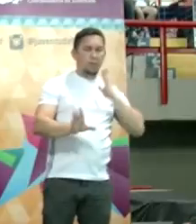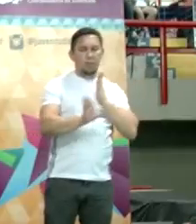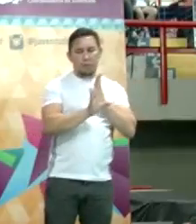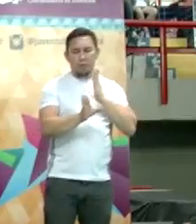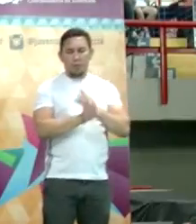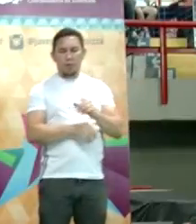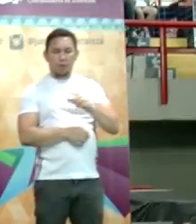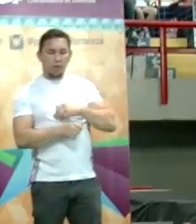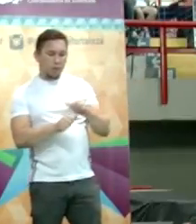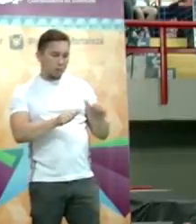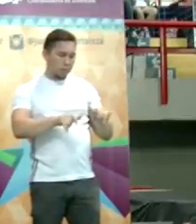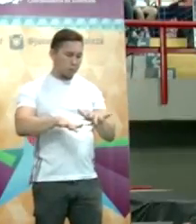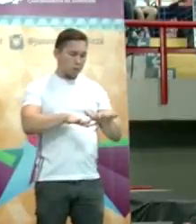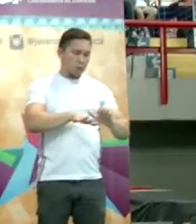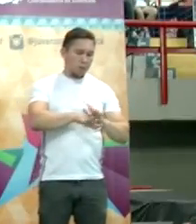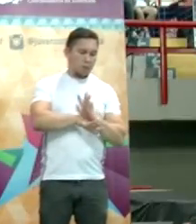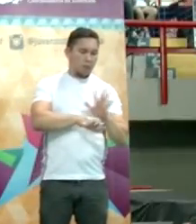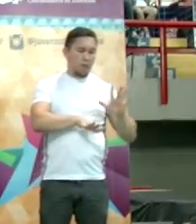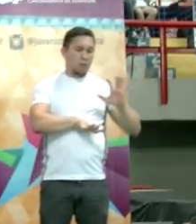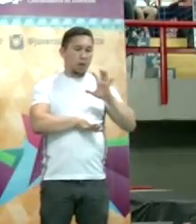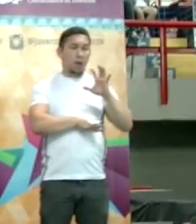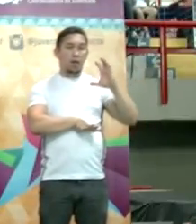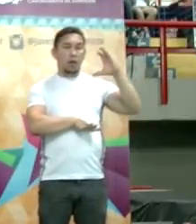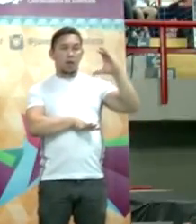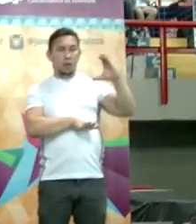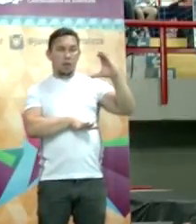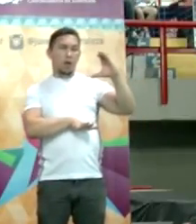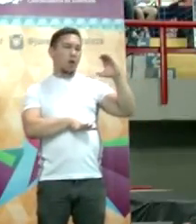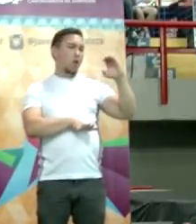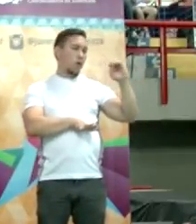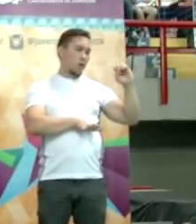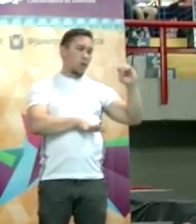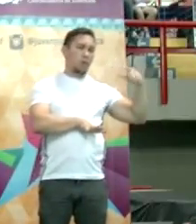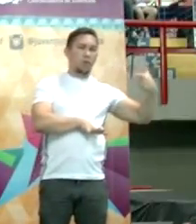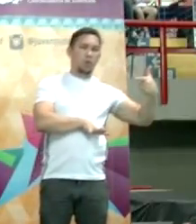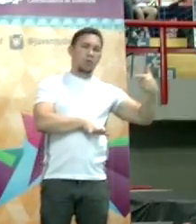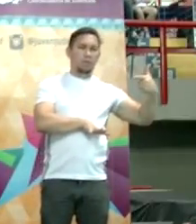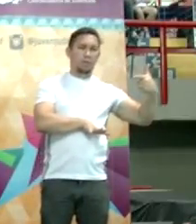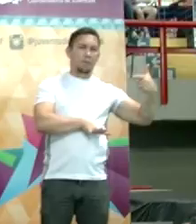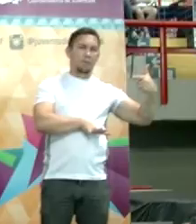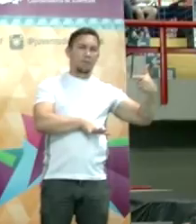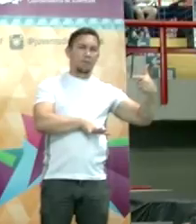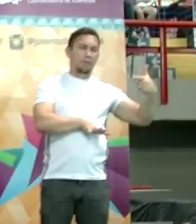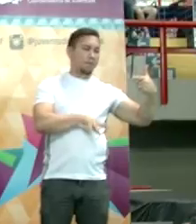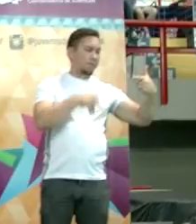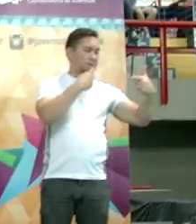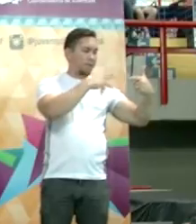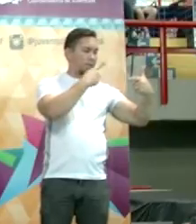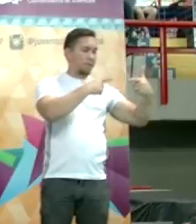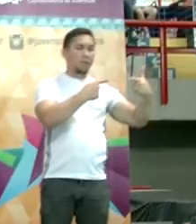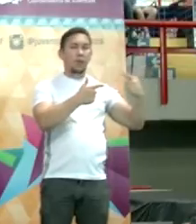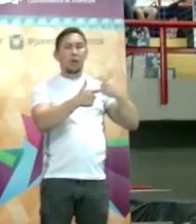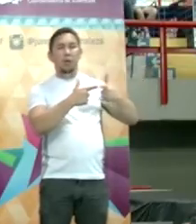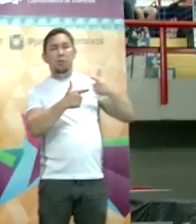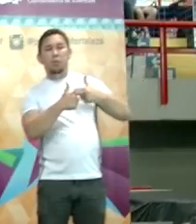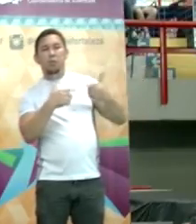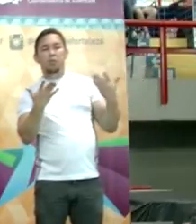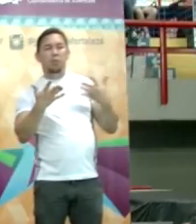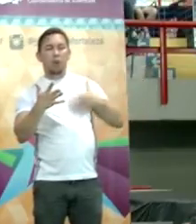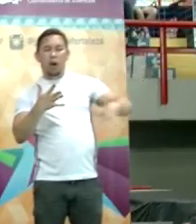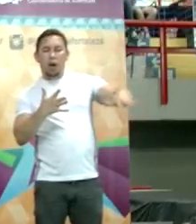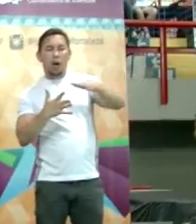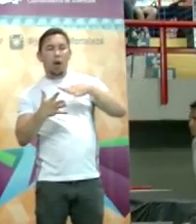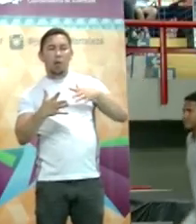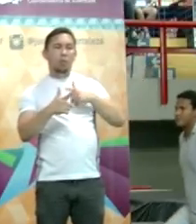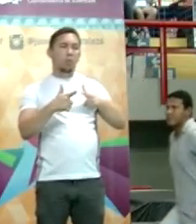queimados, eles vão liberar CO2, gás carbônico, dióxido de carbono. Pessoal, qual é o problema